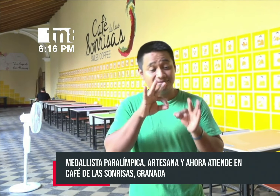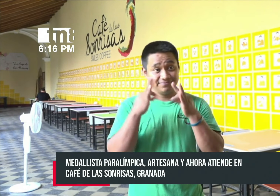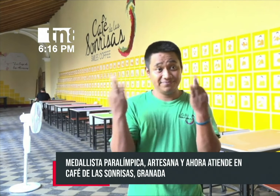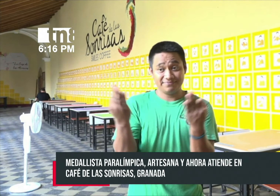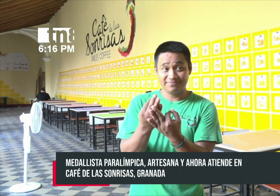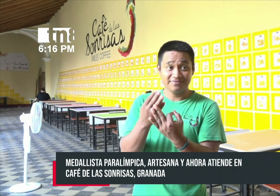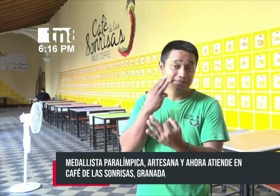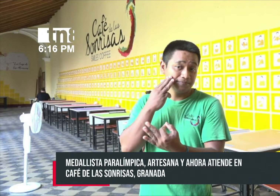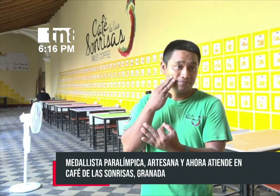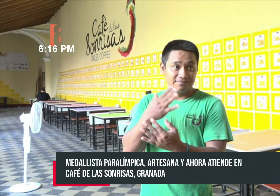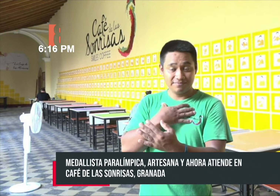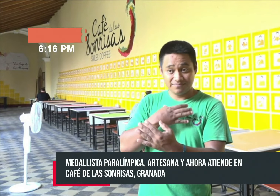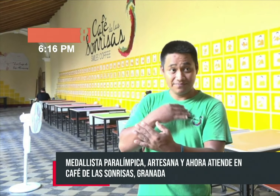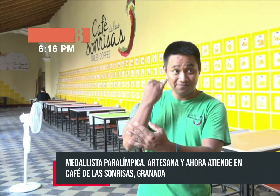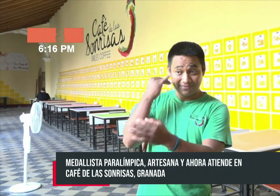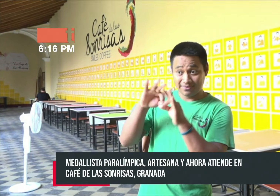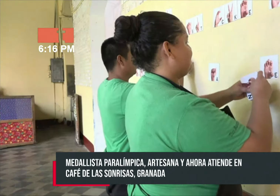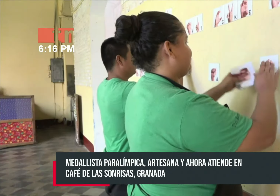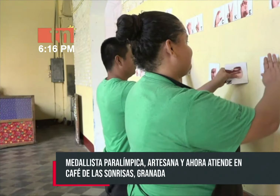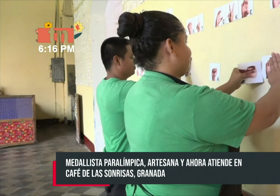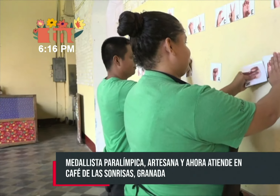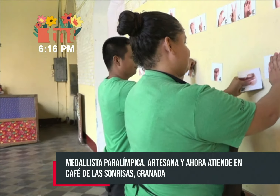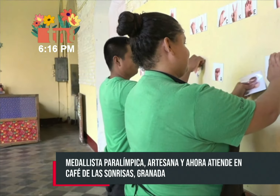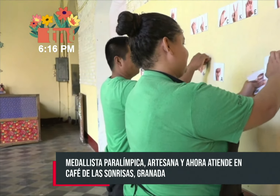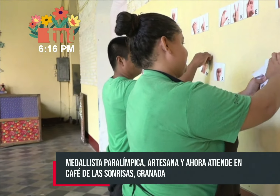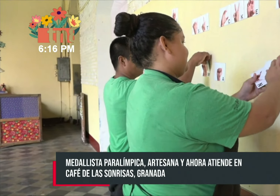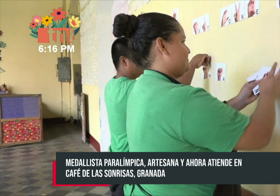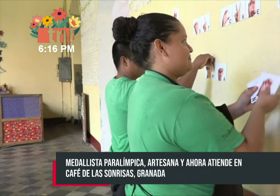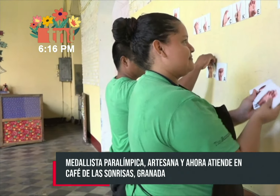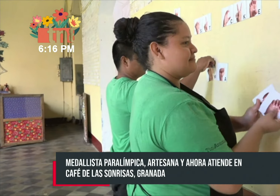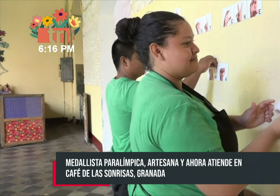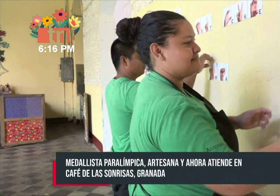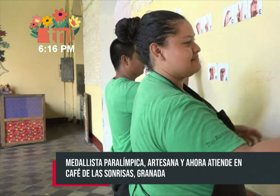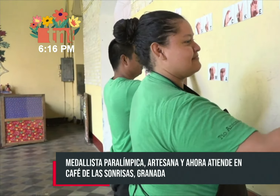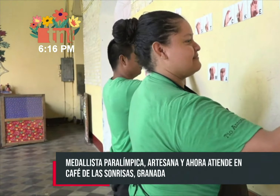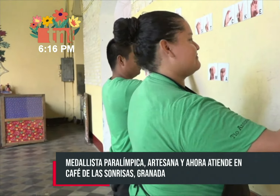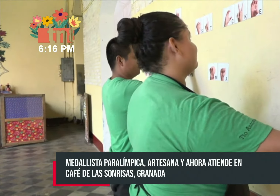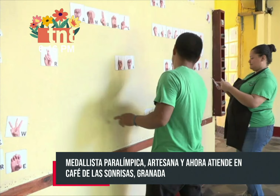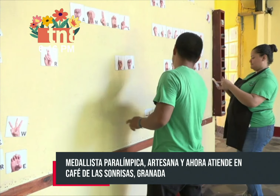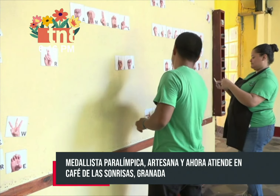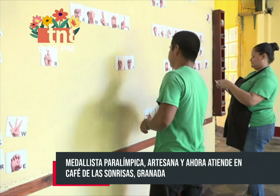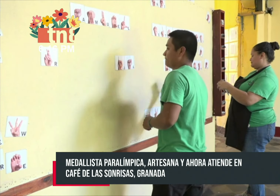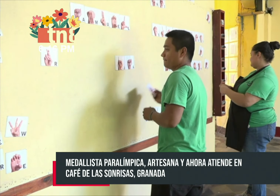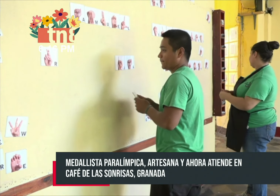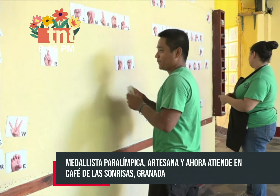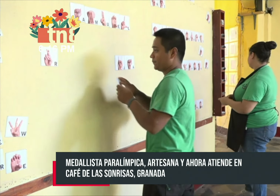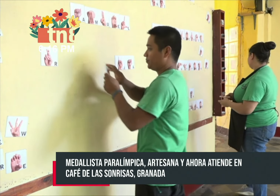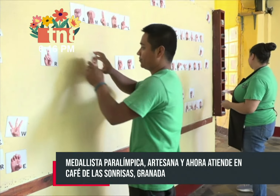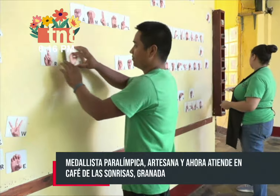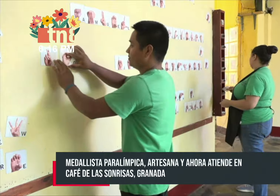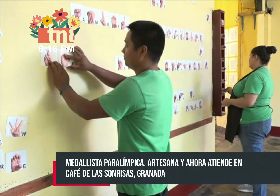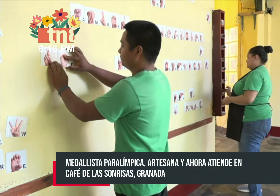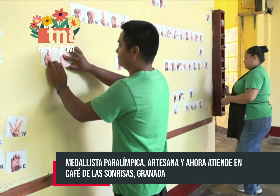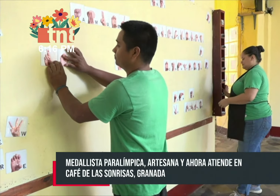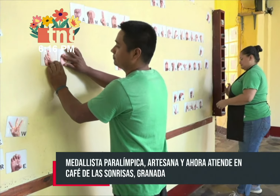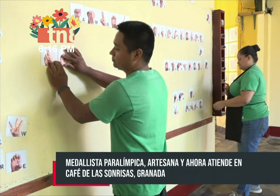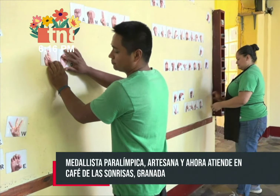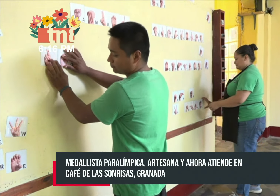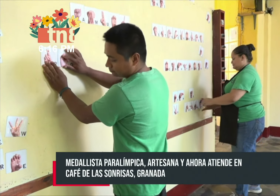fue que pasamos para poder estar juntos, pero formamos hoy por hoy una familia.